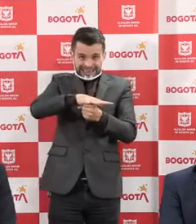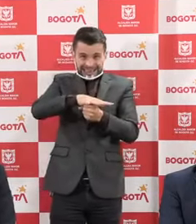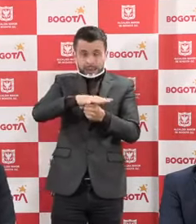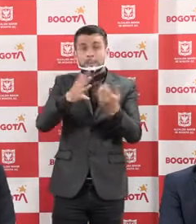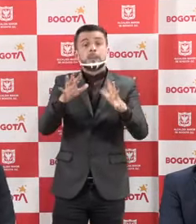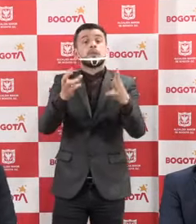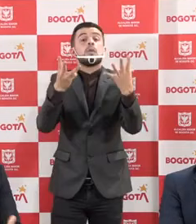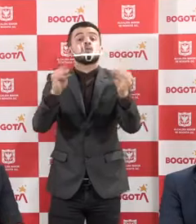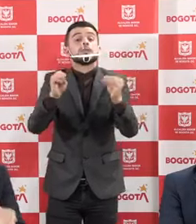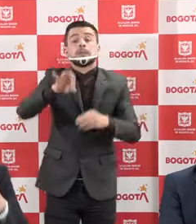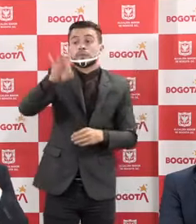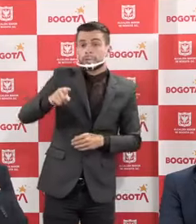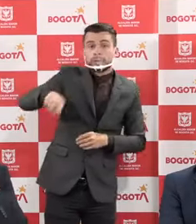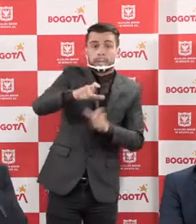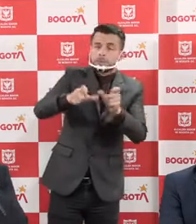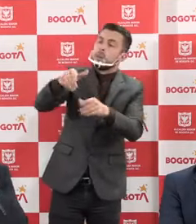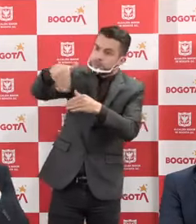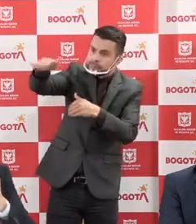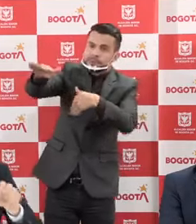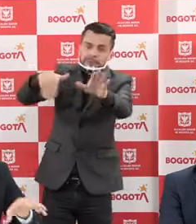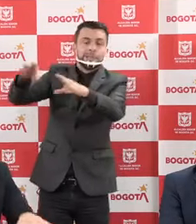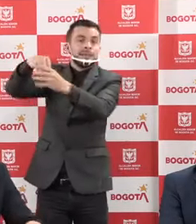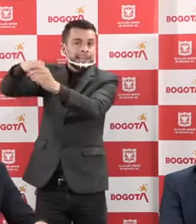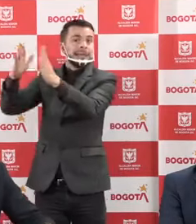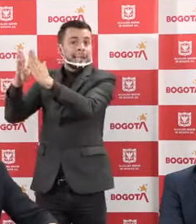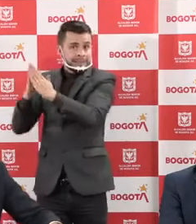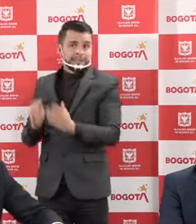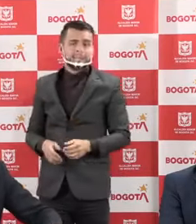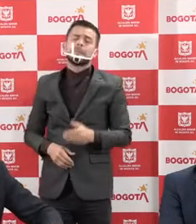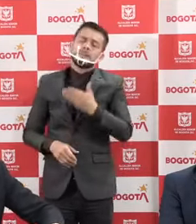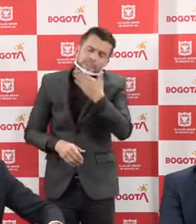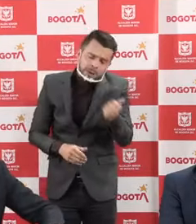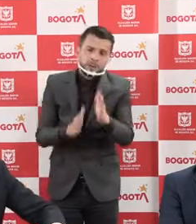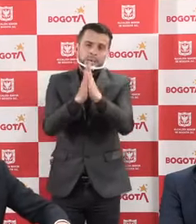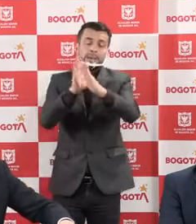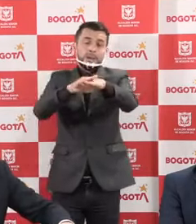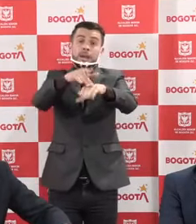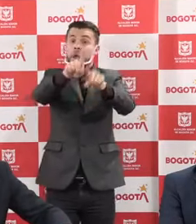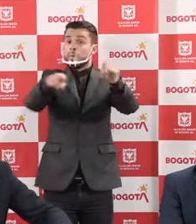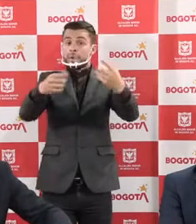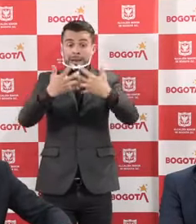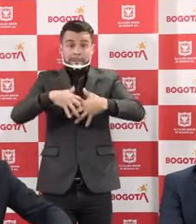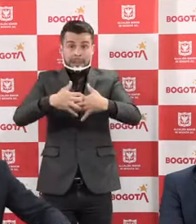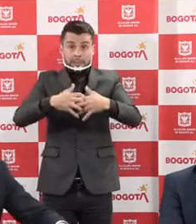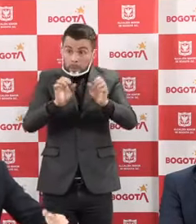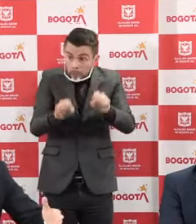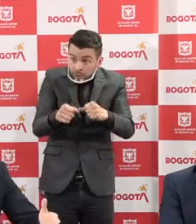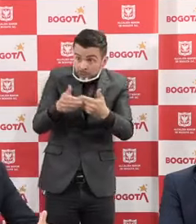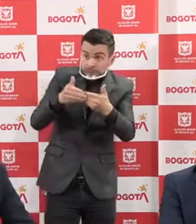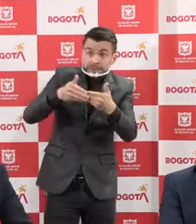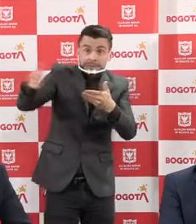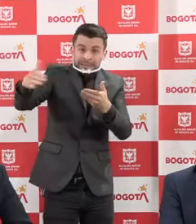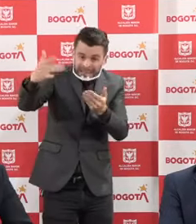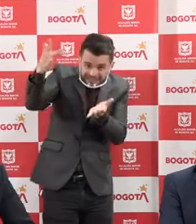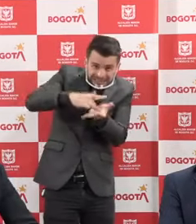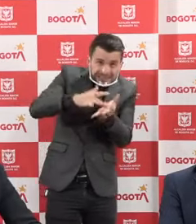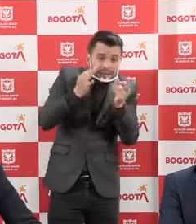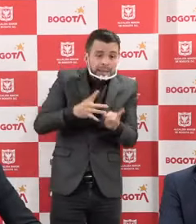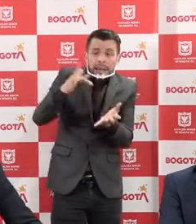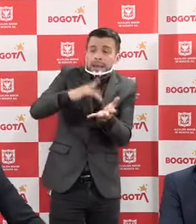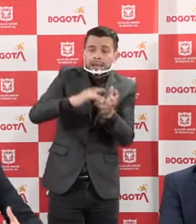empresas que puedan hacerlo las entidades públicas que puedan hacerlo dejen el mayor porcentaje de trabajadores desde casa y presencialmente